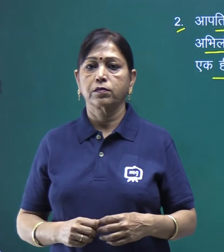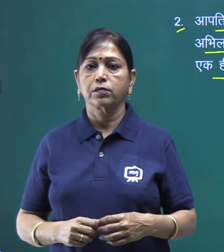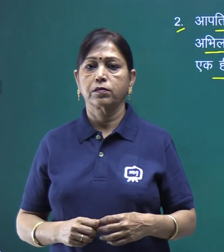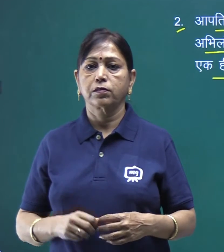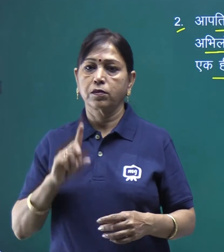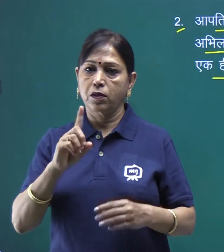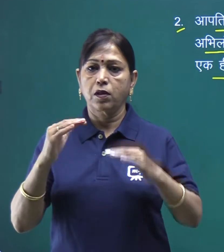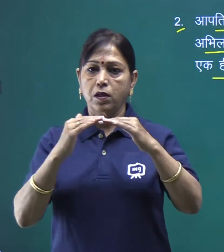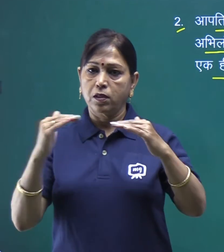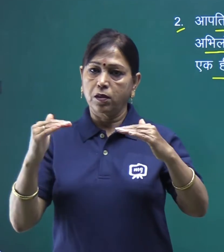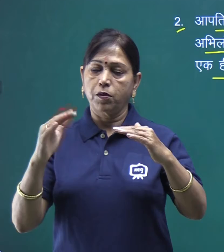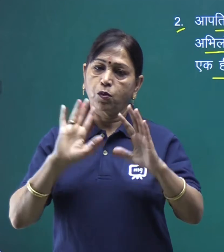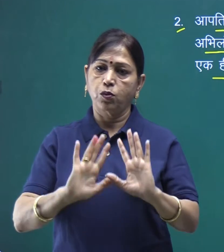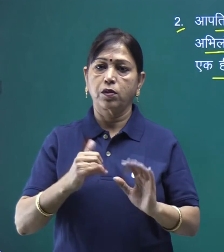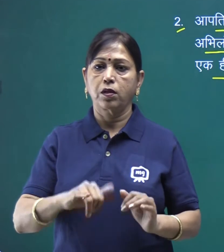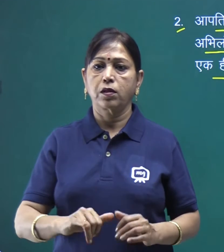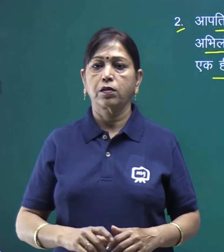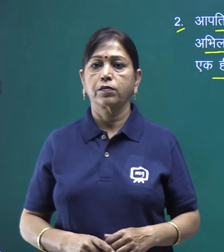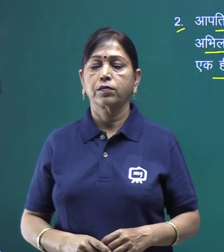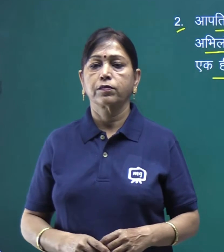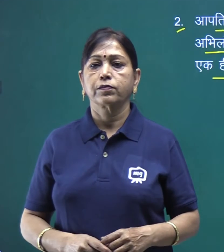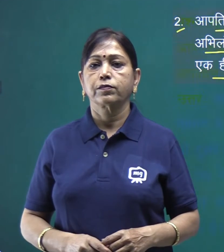एक ही तल में होते हैं।